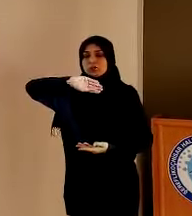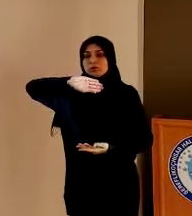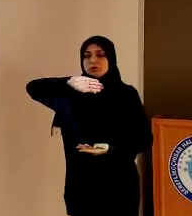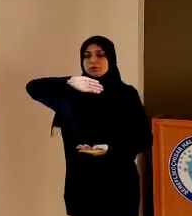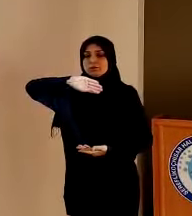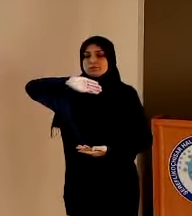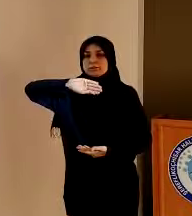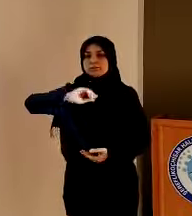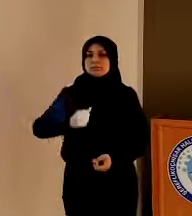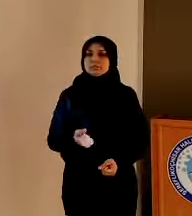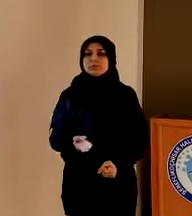şampuan,